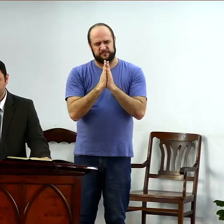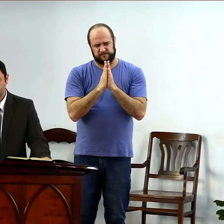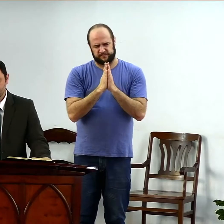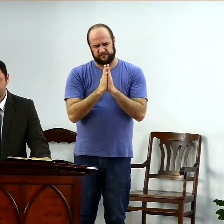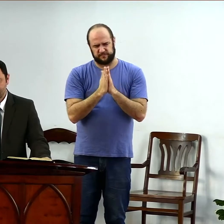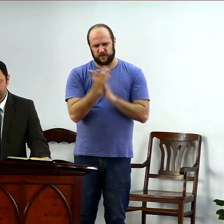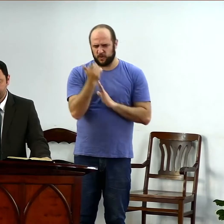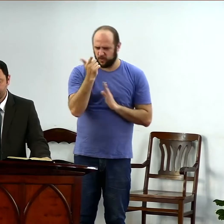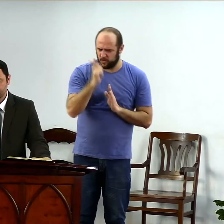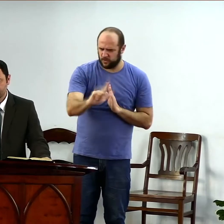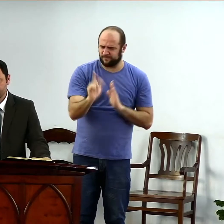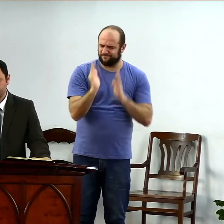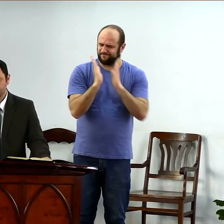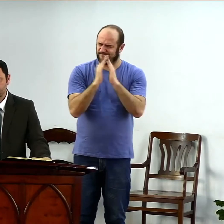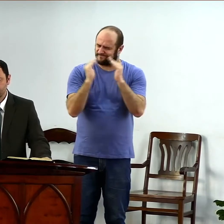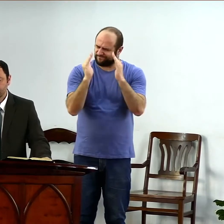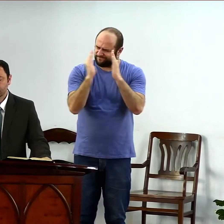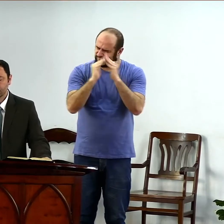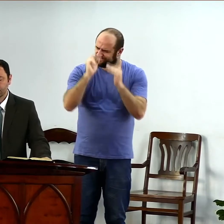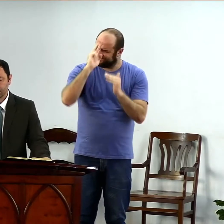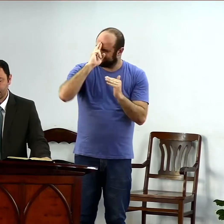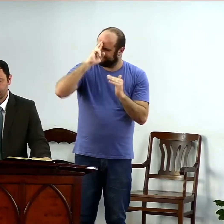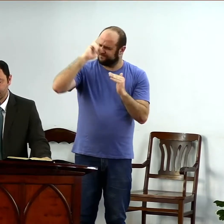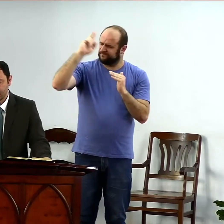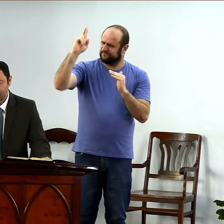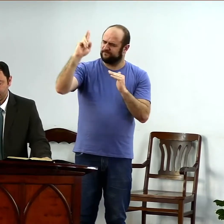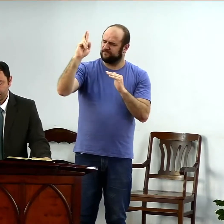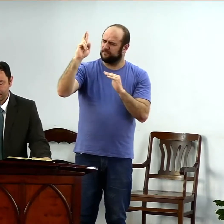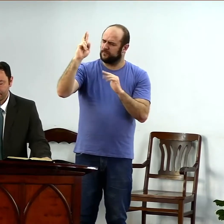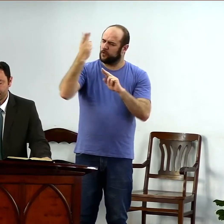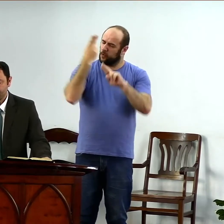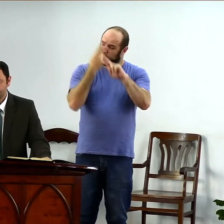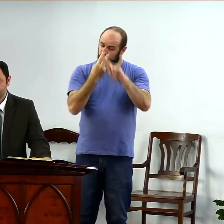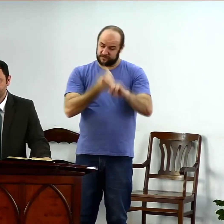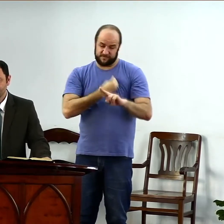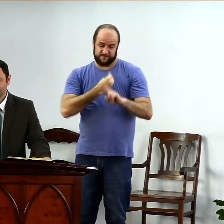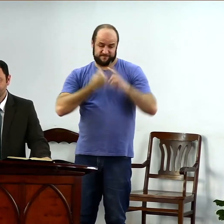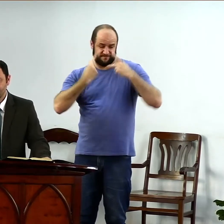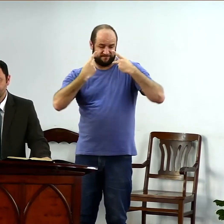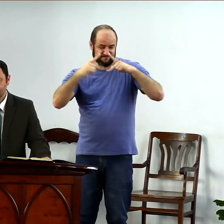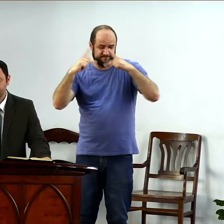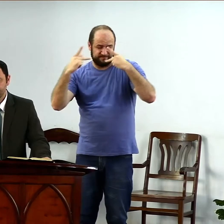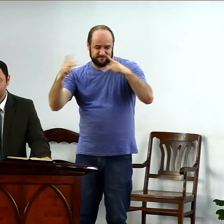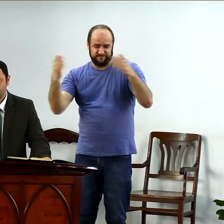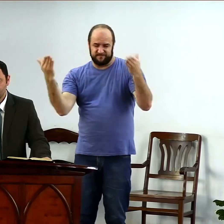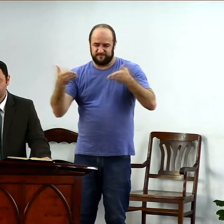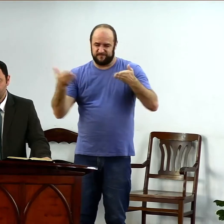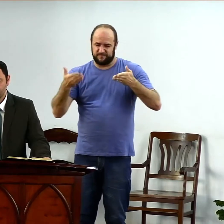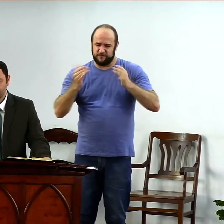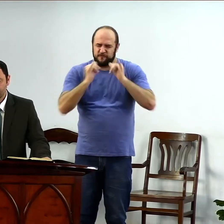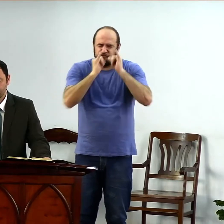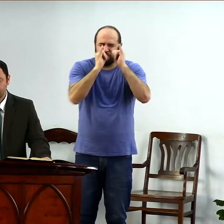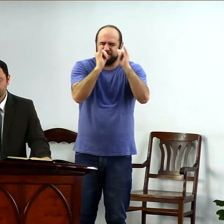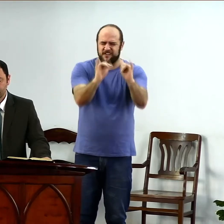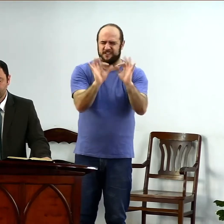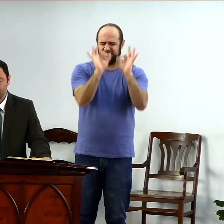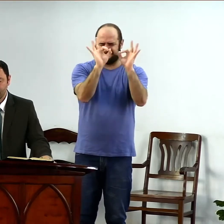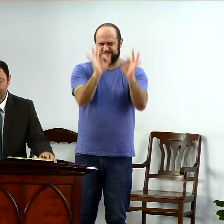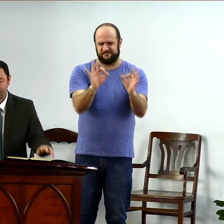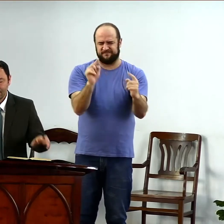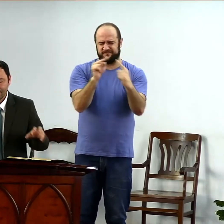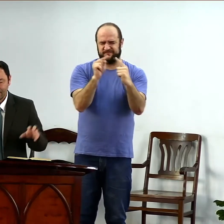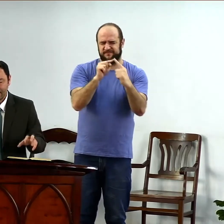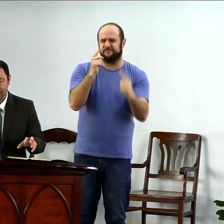uma vez nós clamamos para que o Senhor use o teu servo, para que a palavra seja ministrada conforme aquilo que o